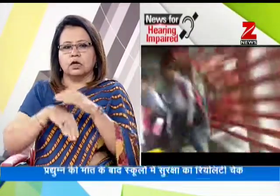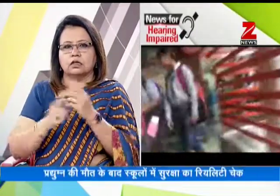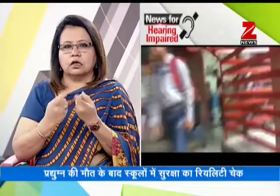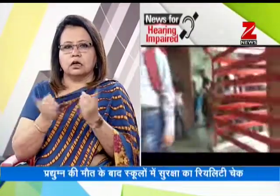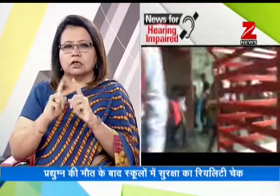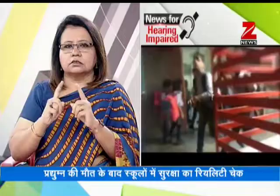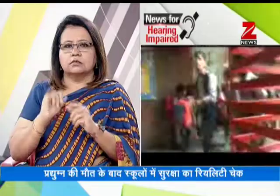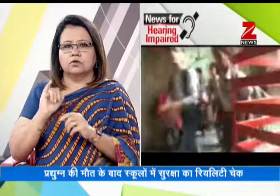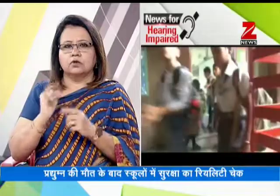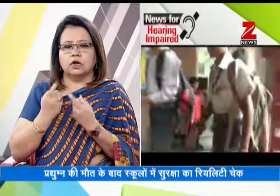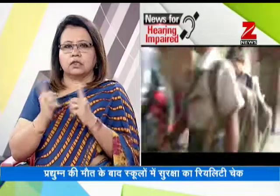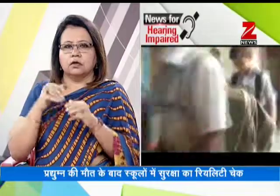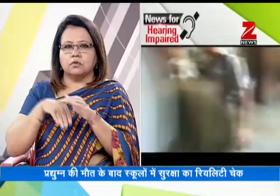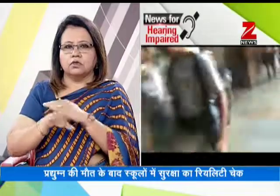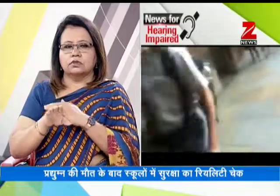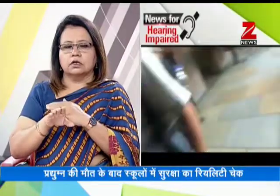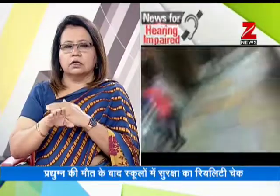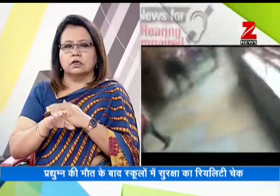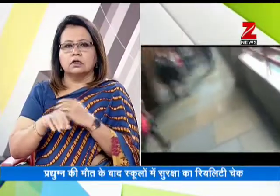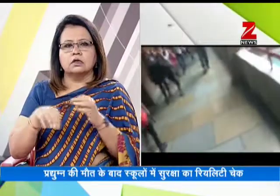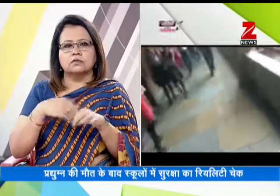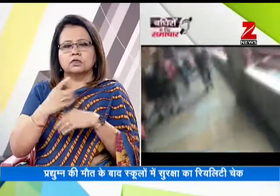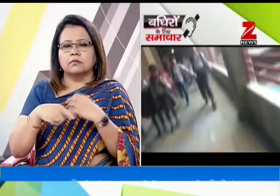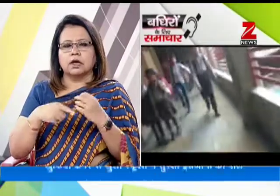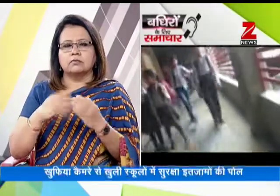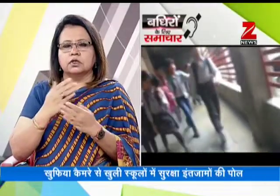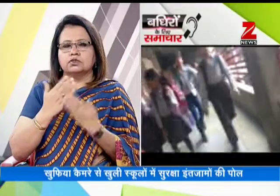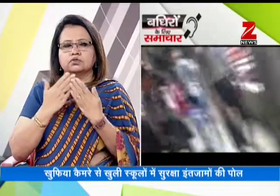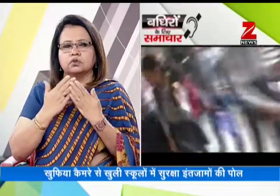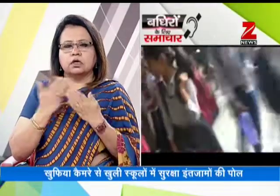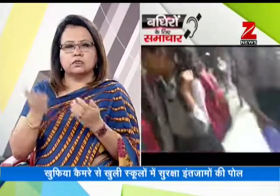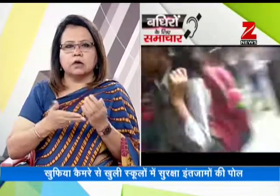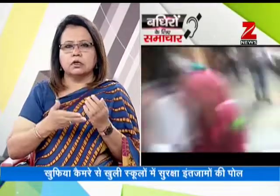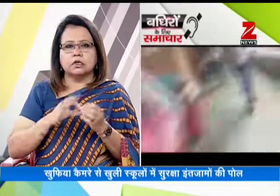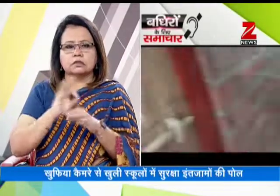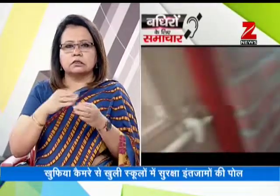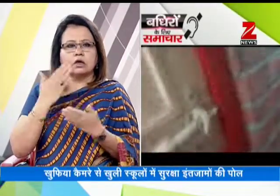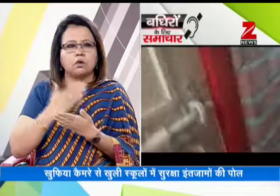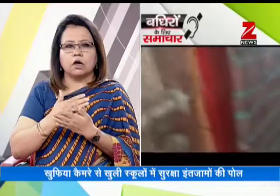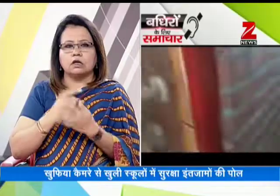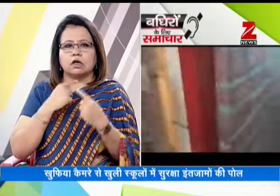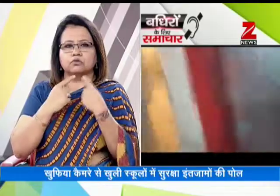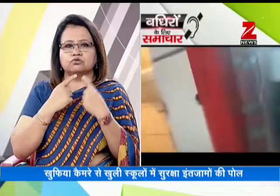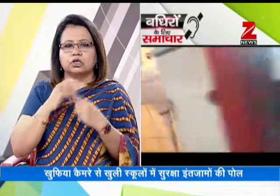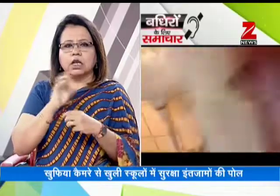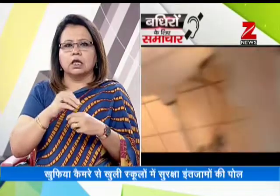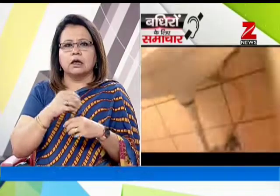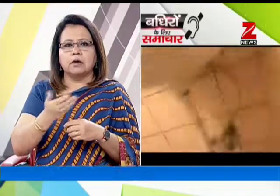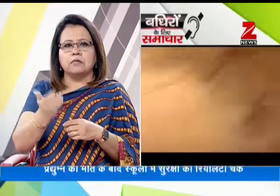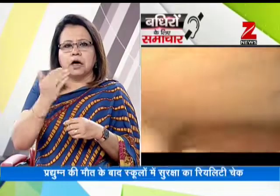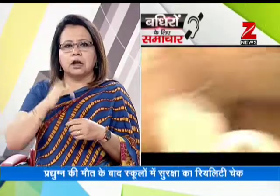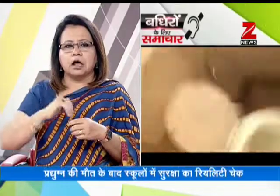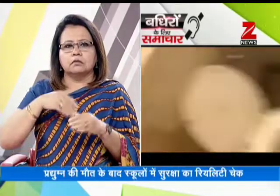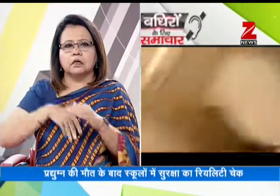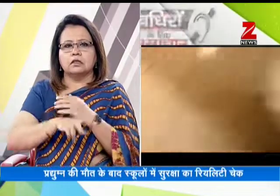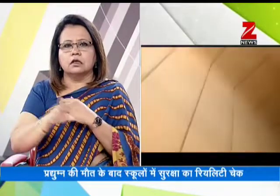तक पहुंच गई, टॉयलेट तक पहुंच गई। इसके बाद भी स्कूल प्रशासन से कोई ना सामने आया, ना किसी ने रोका, ना किसी ने तवज्जो की कि कोई बाहर का आदमी